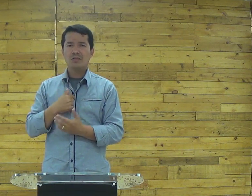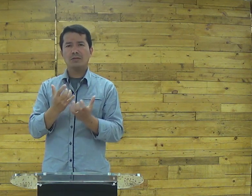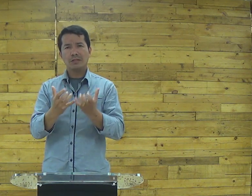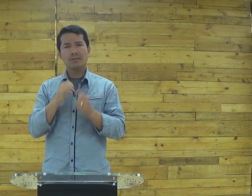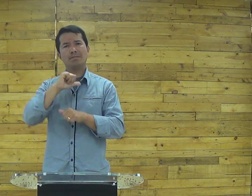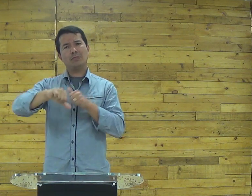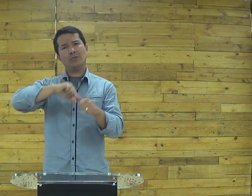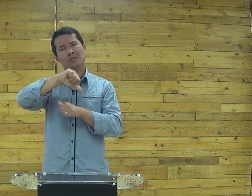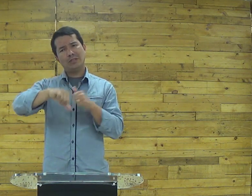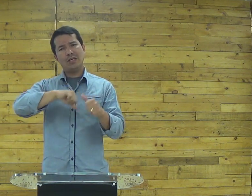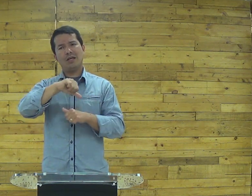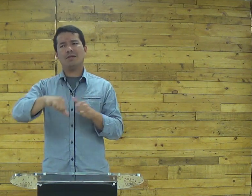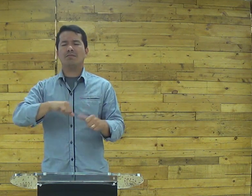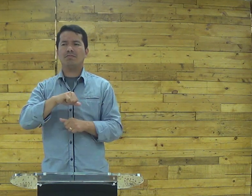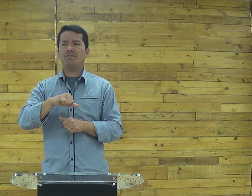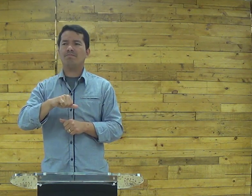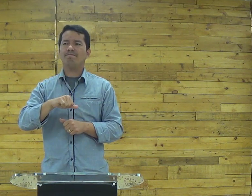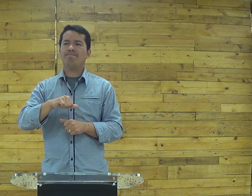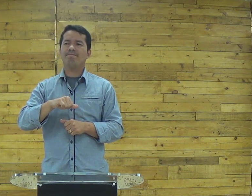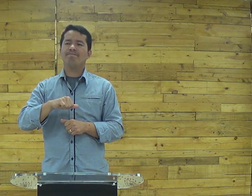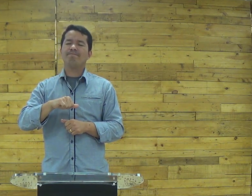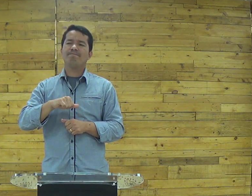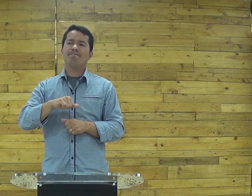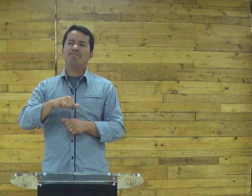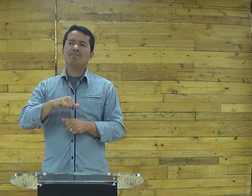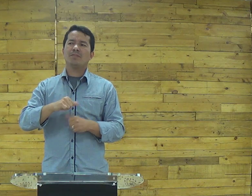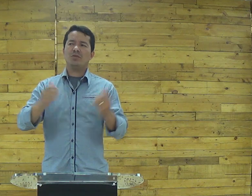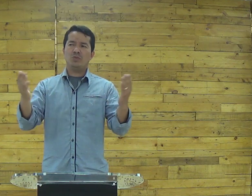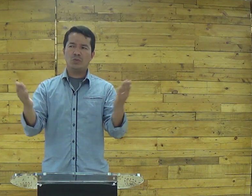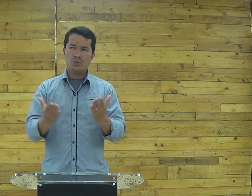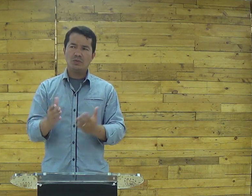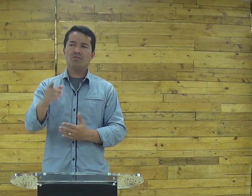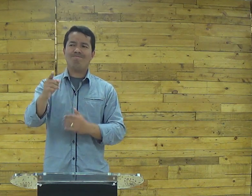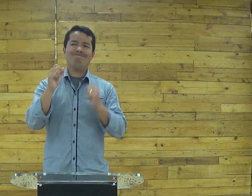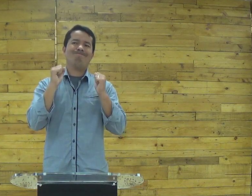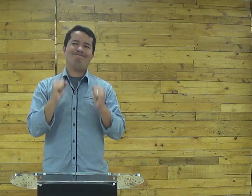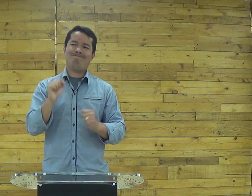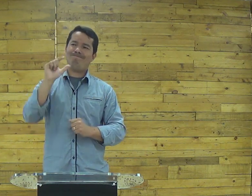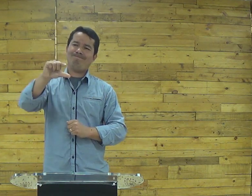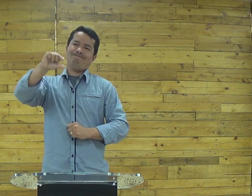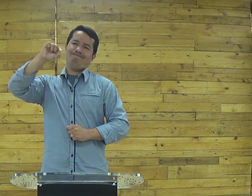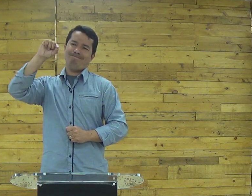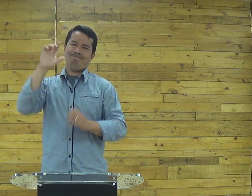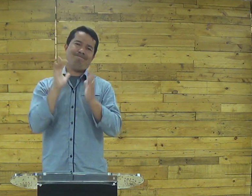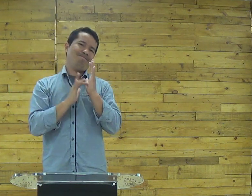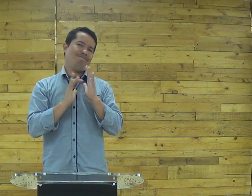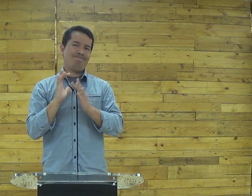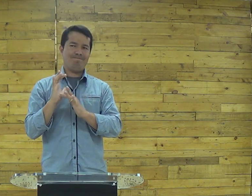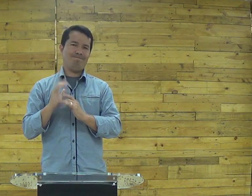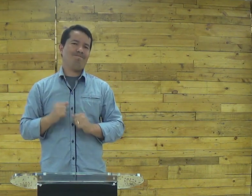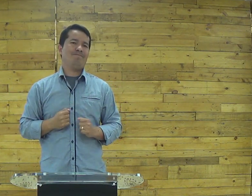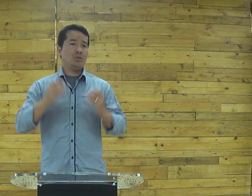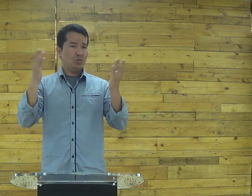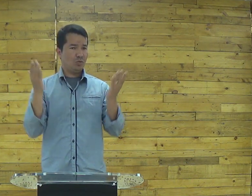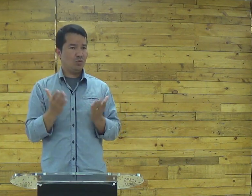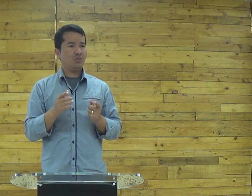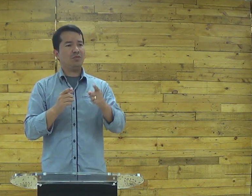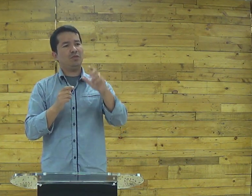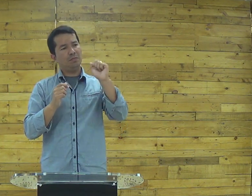haja arrependimento e mudança na sua vida, hoje você pode escolher seguir